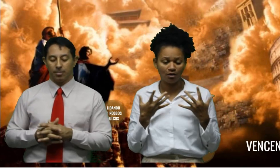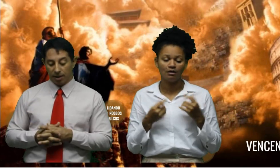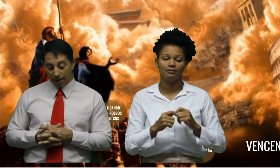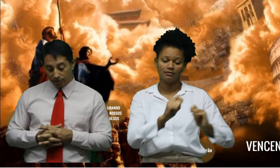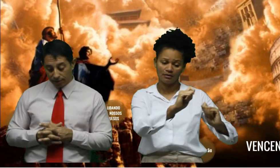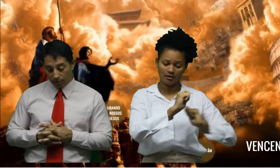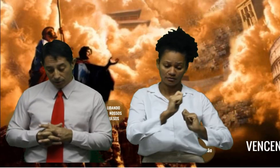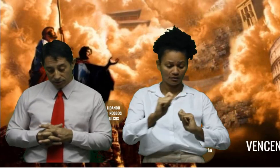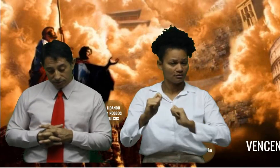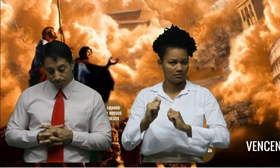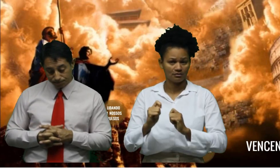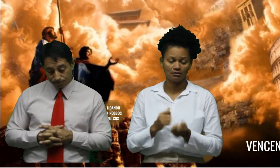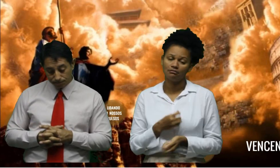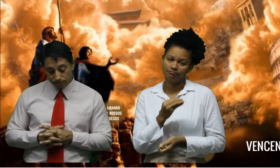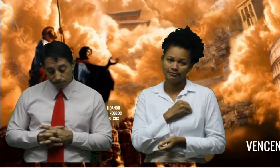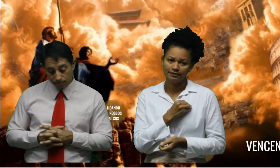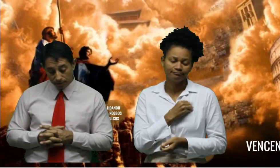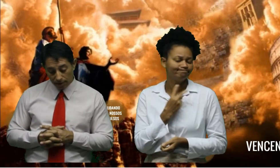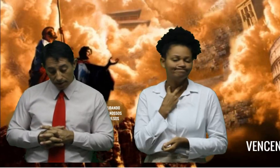tentação do pecado. Não posso.